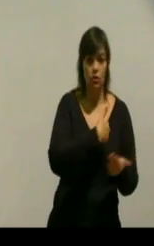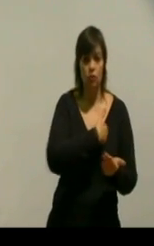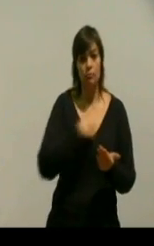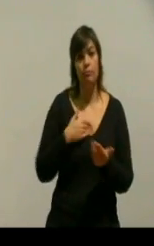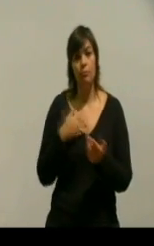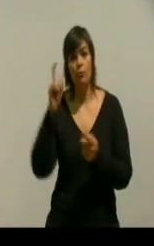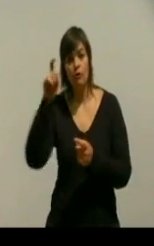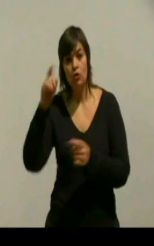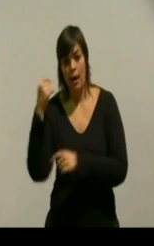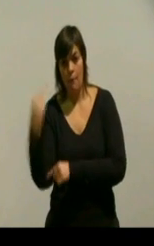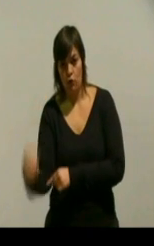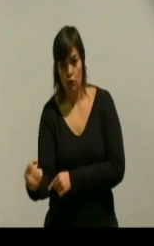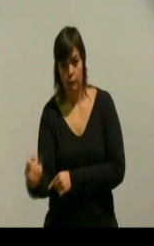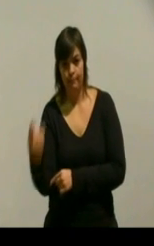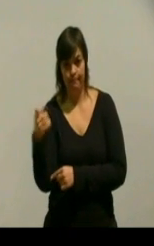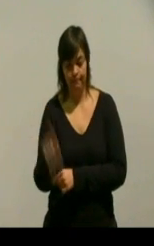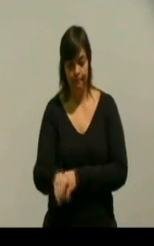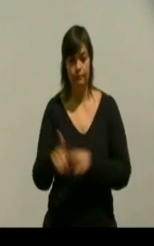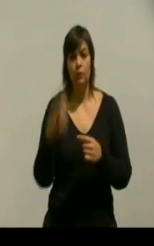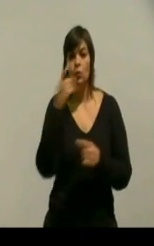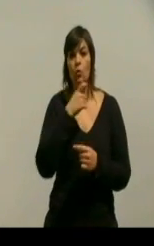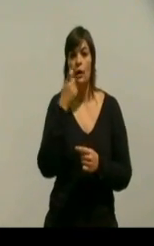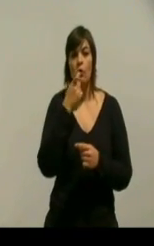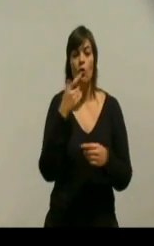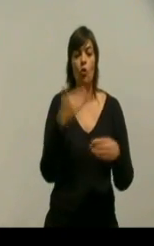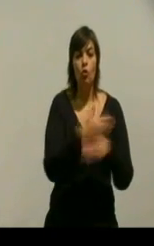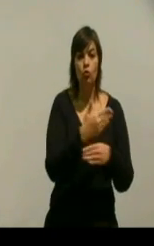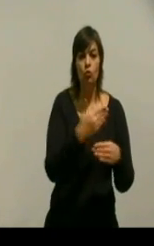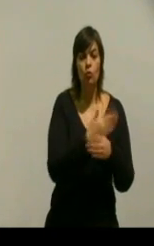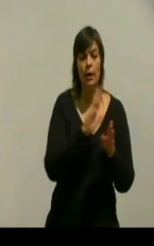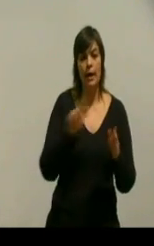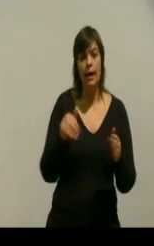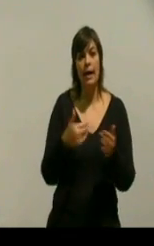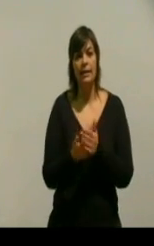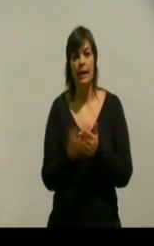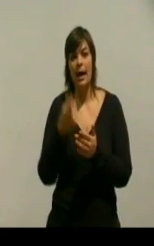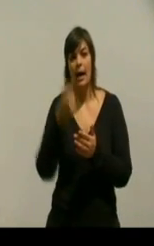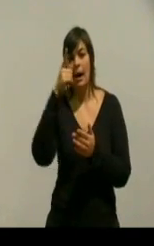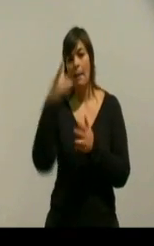apoyo. La duración fue de octubre hasta marzo del 2005.